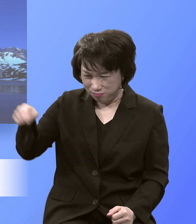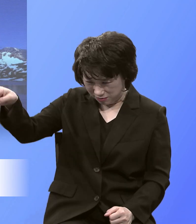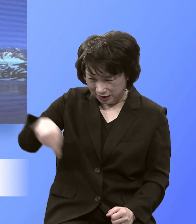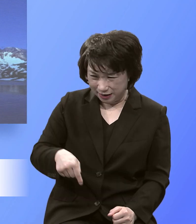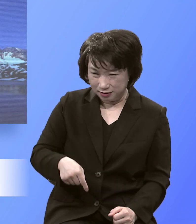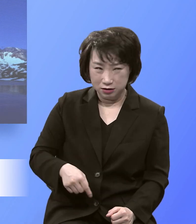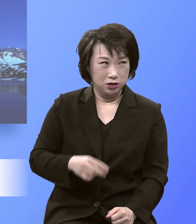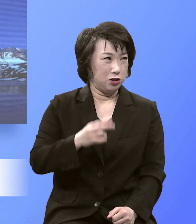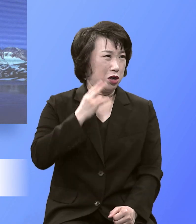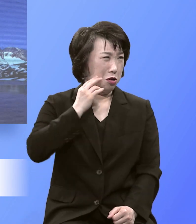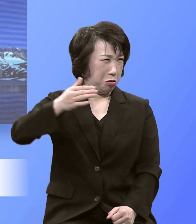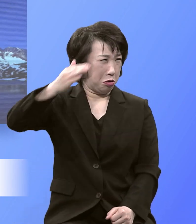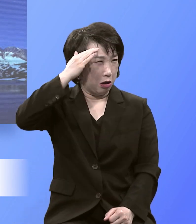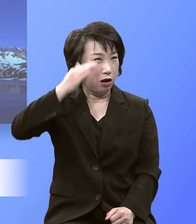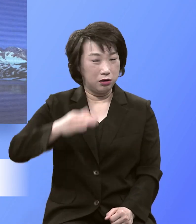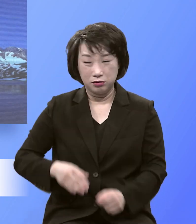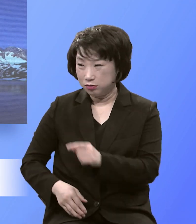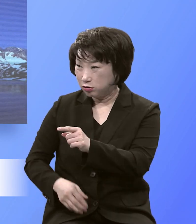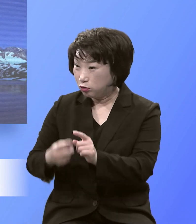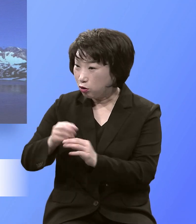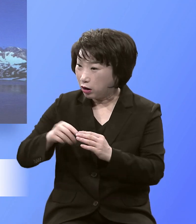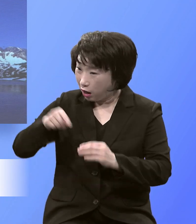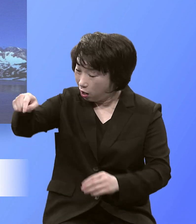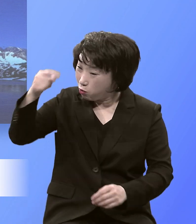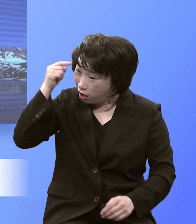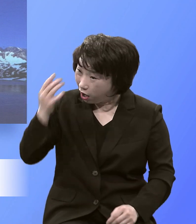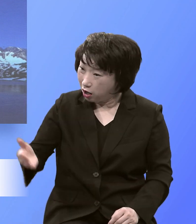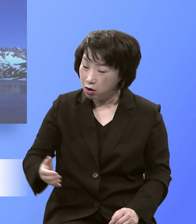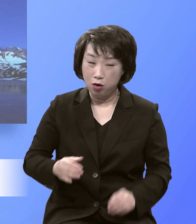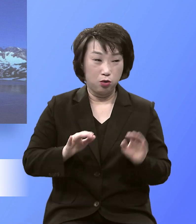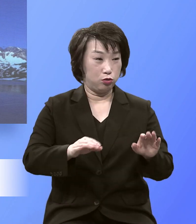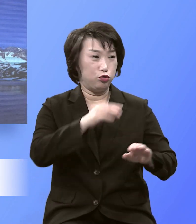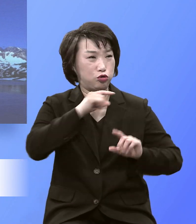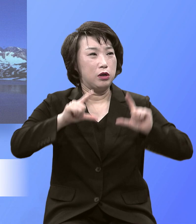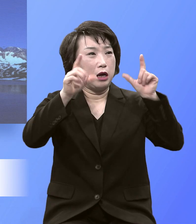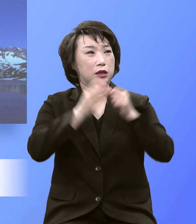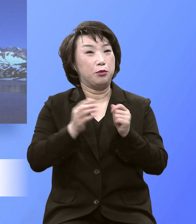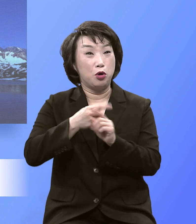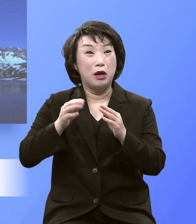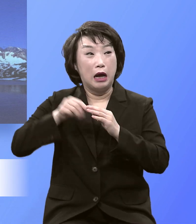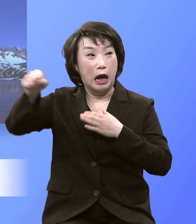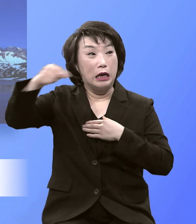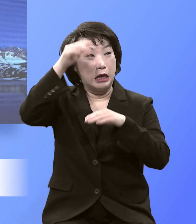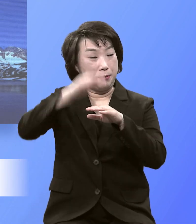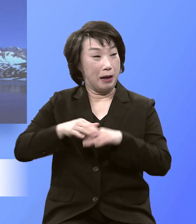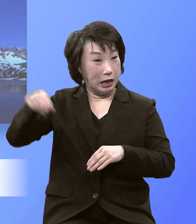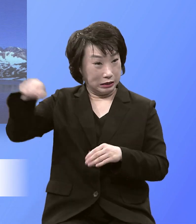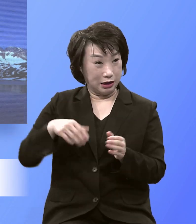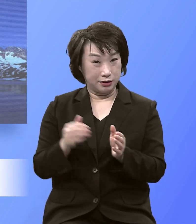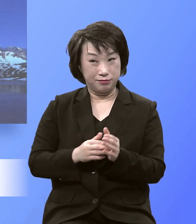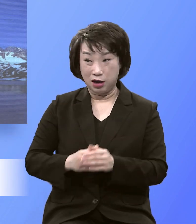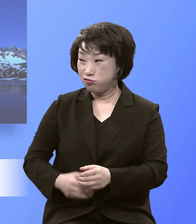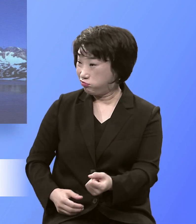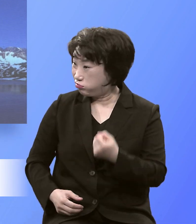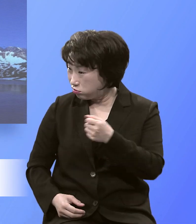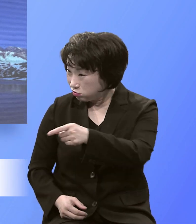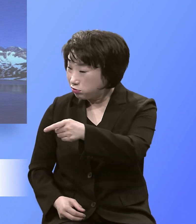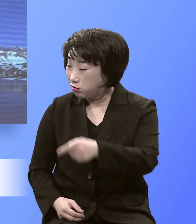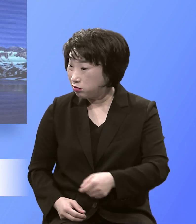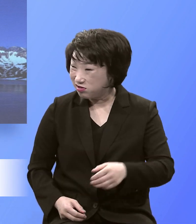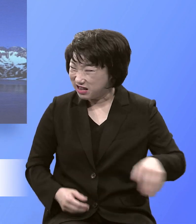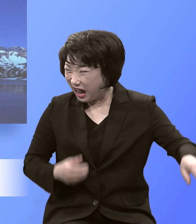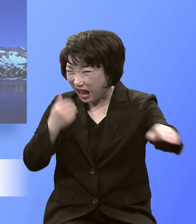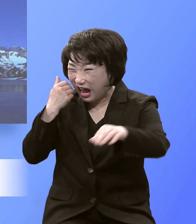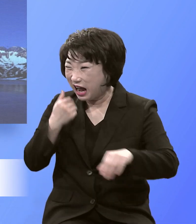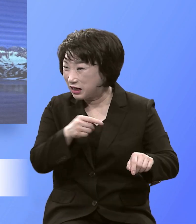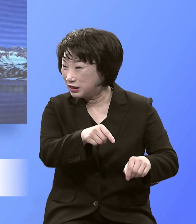너 왜 교회 갔어? 오늘 주일날이라 교회 가서 예배드리고 왔습니다. 야, 이 새끼야, 다른